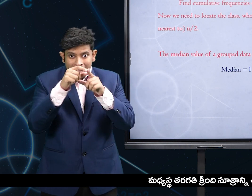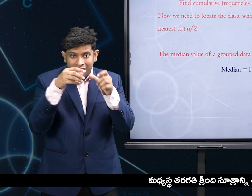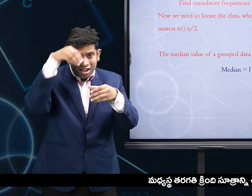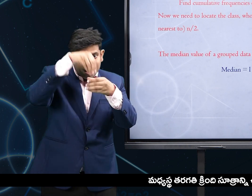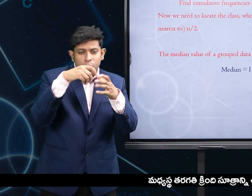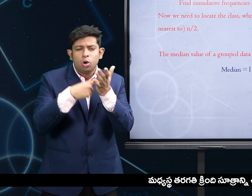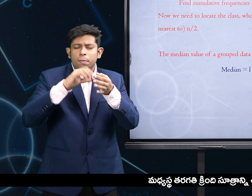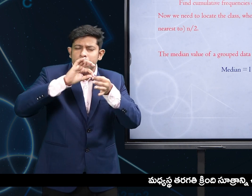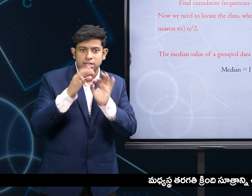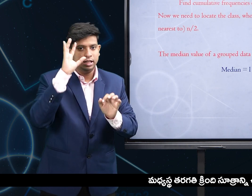ఉపయోగిస్తుంది.